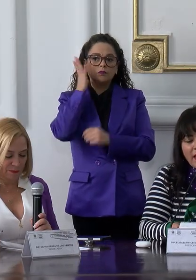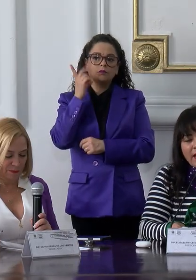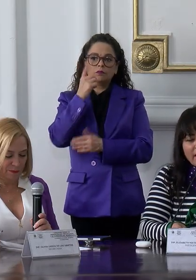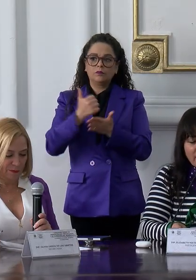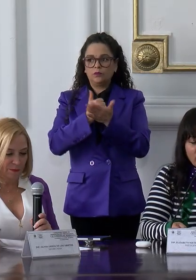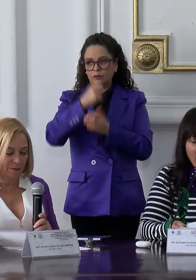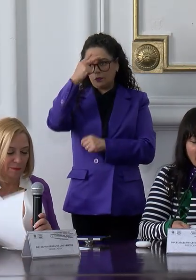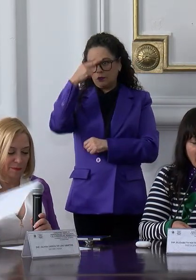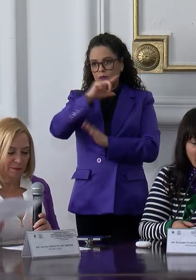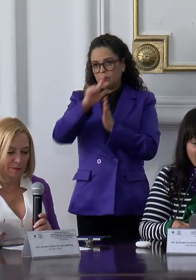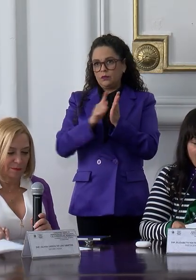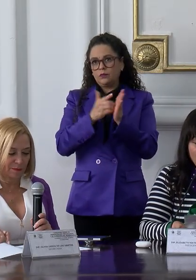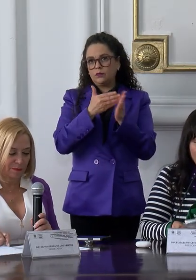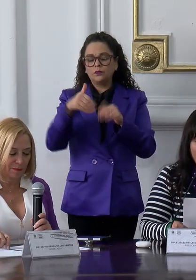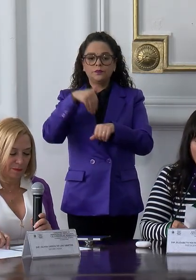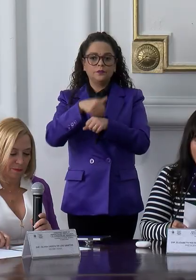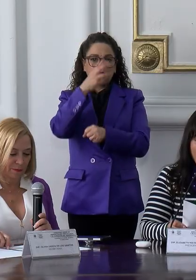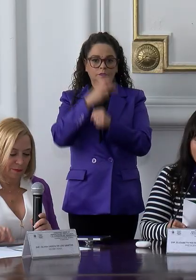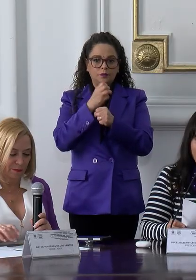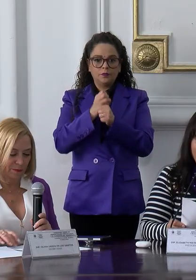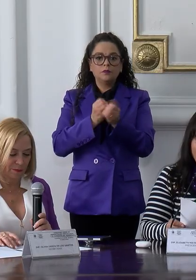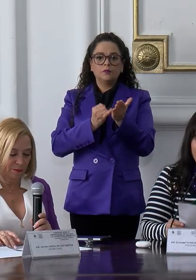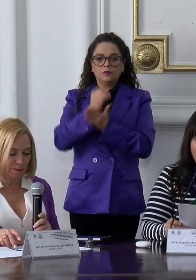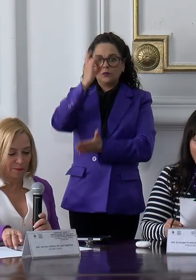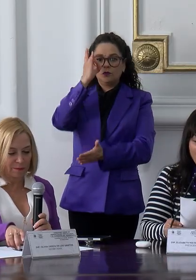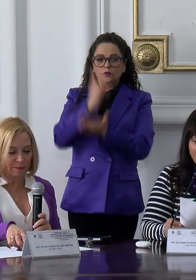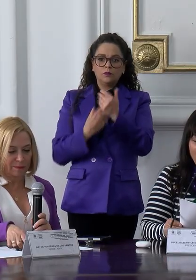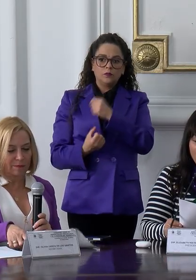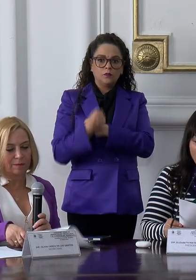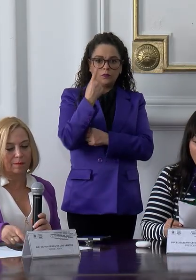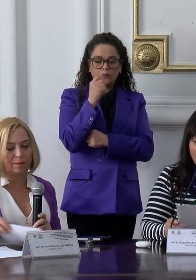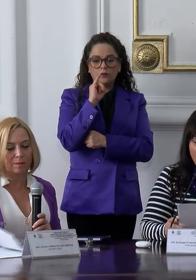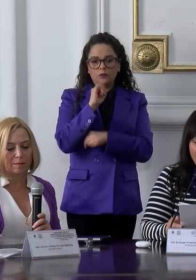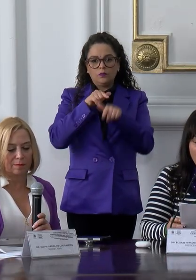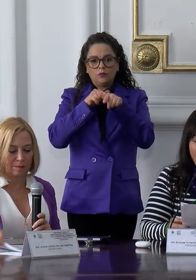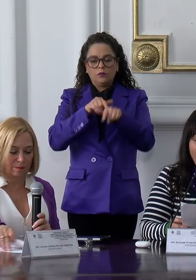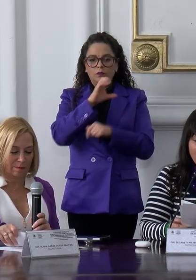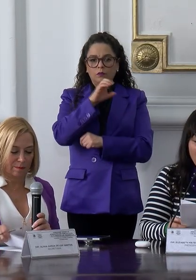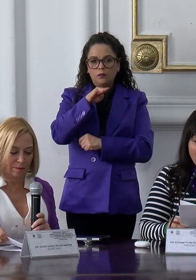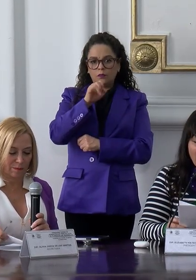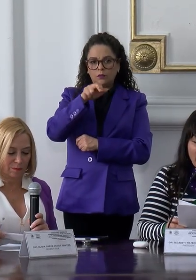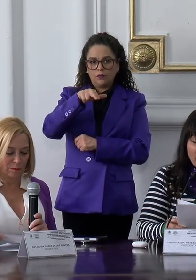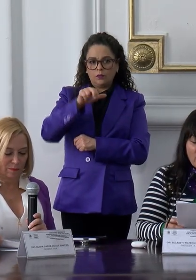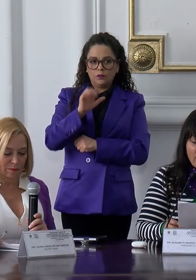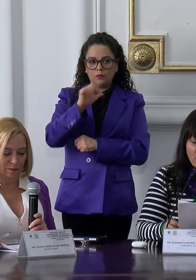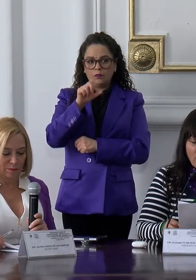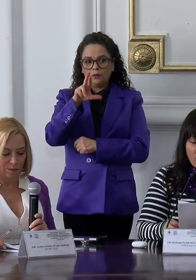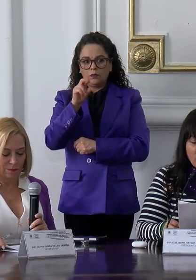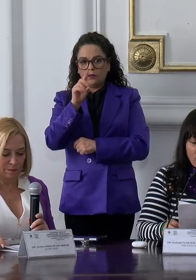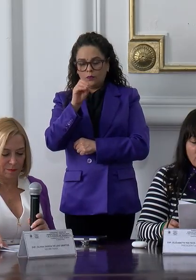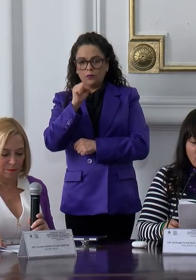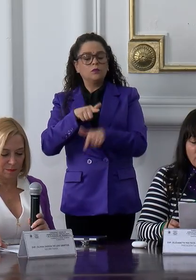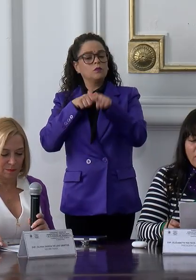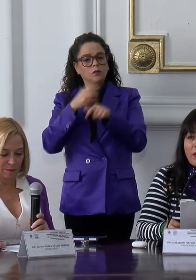tercera legislatura, decreta: único, se ratifica a la C. Cardoso Brun Miriam Irma para integrar por un periodo de